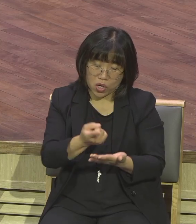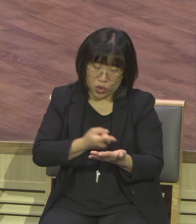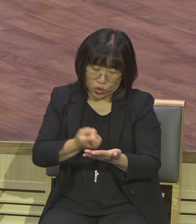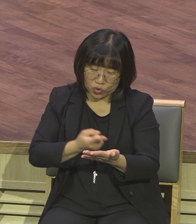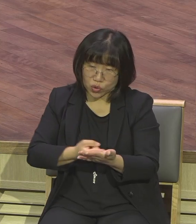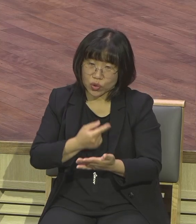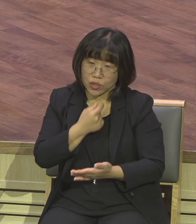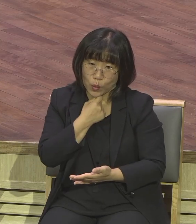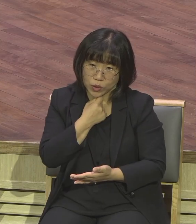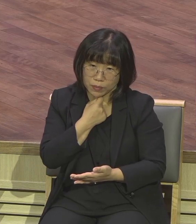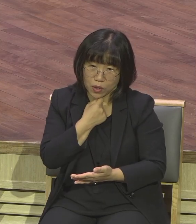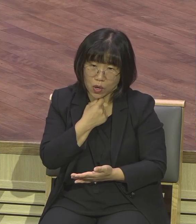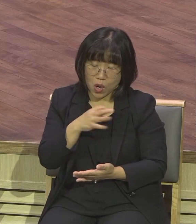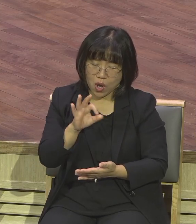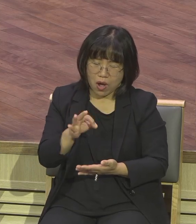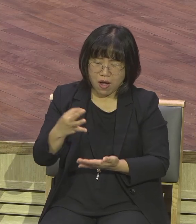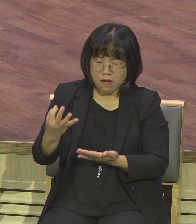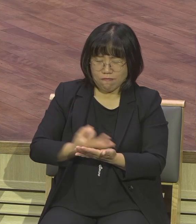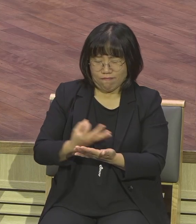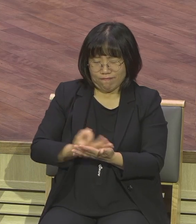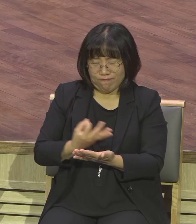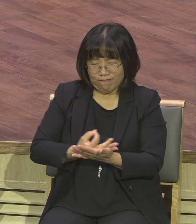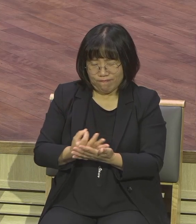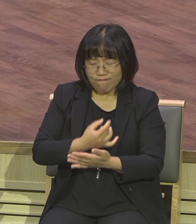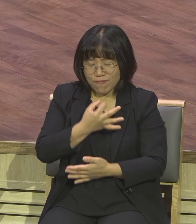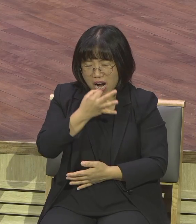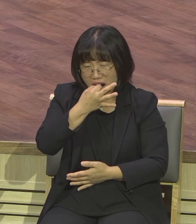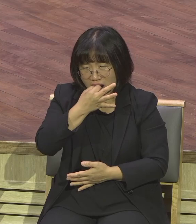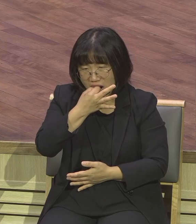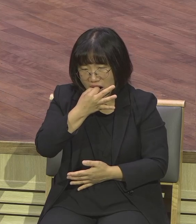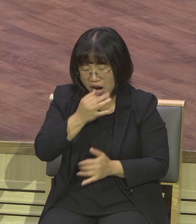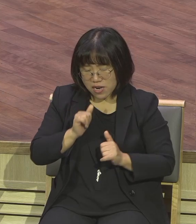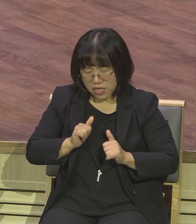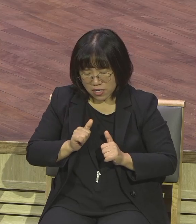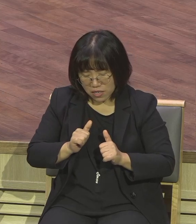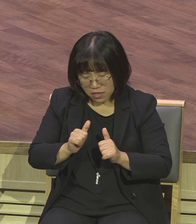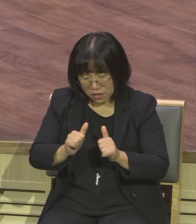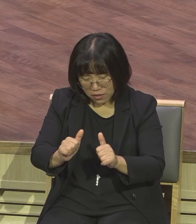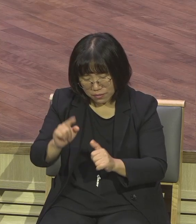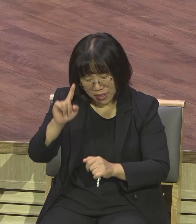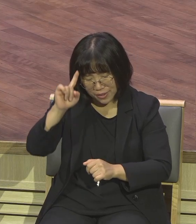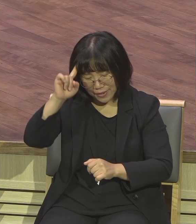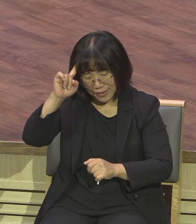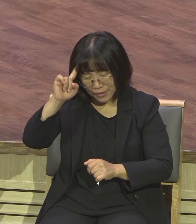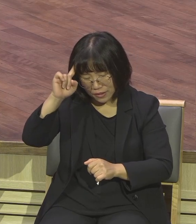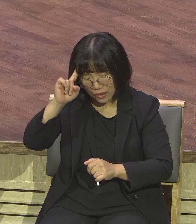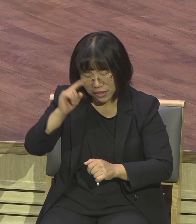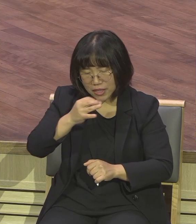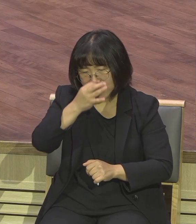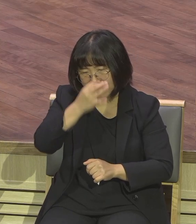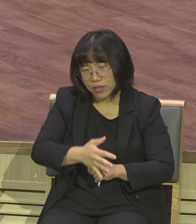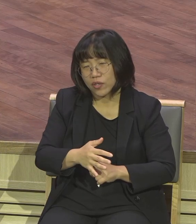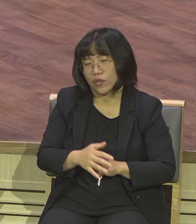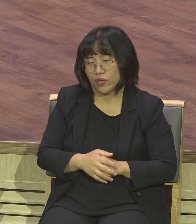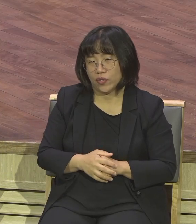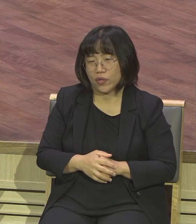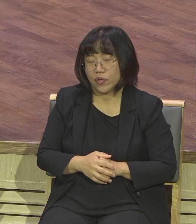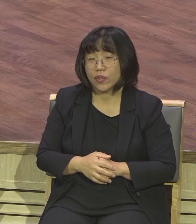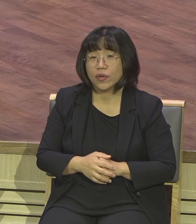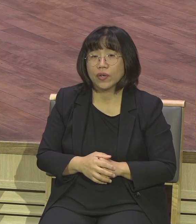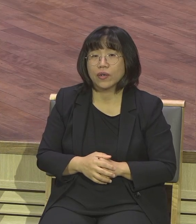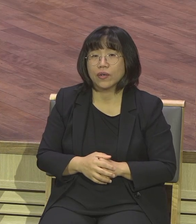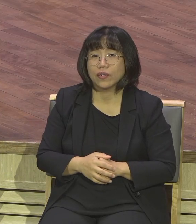집에 좋은 집에서 좋은 차 타고 그걸 막 목적에 열심히 그렇게 했는데 너무 힘들단 말이에요. 그렇게